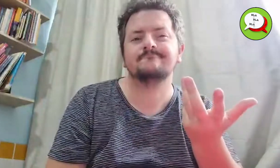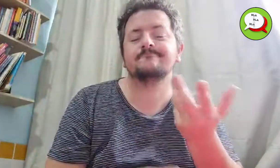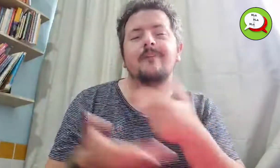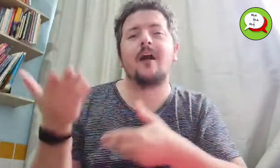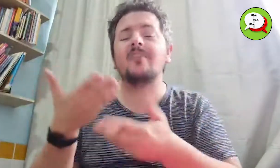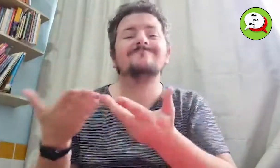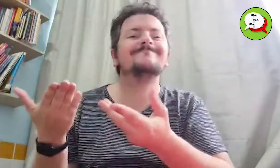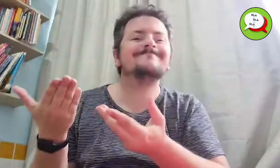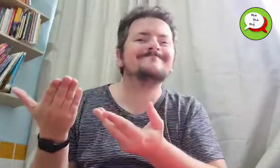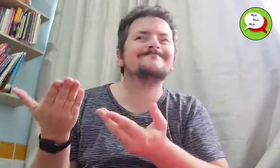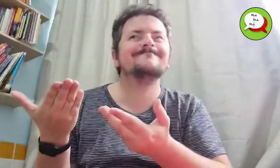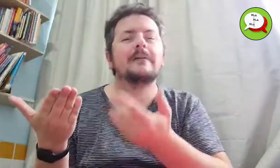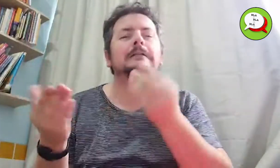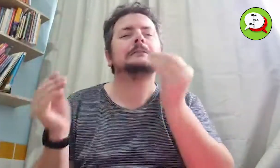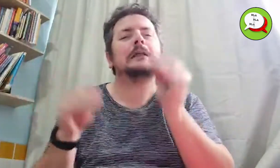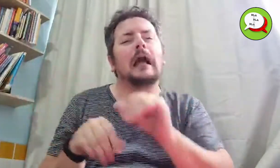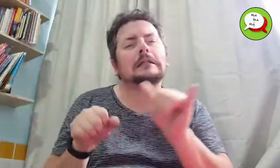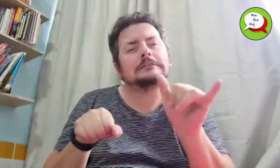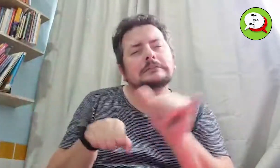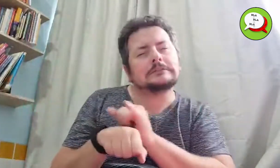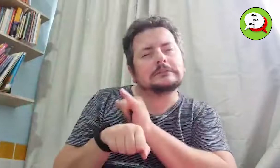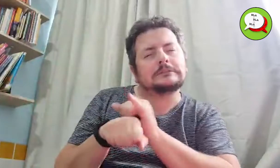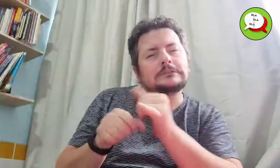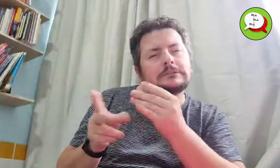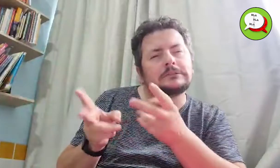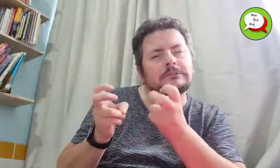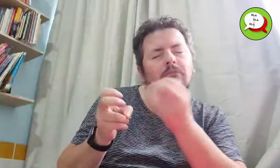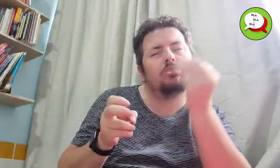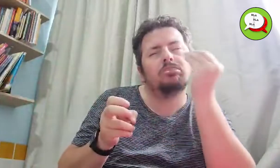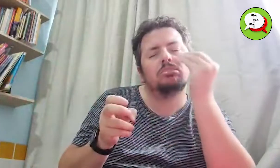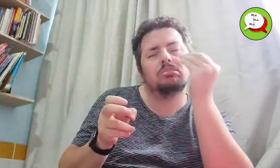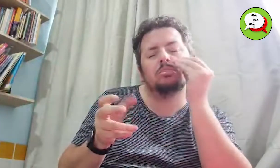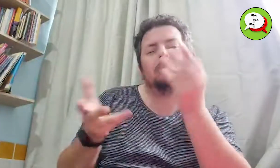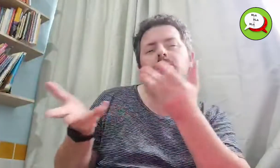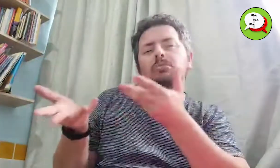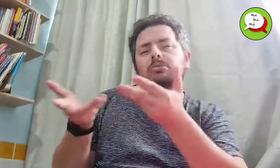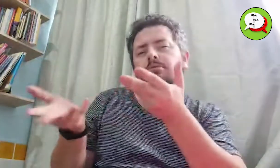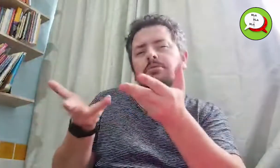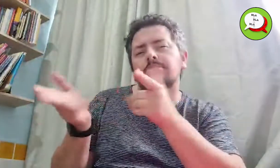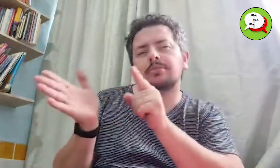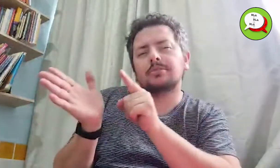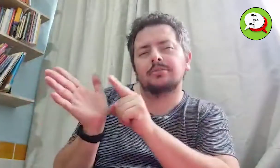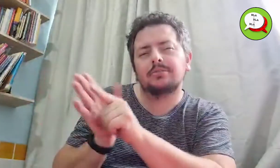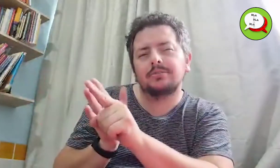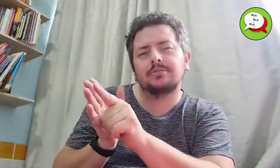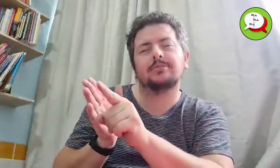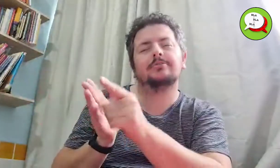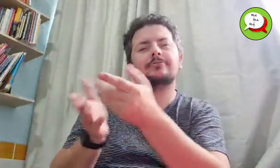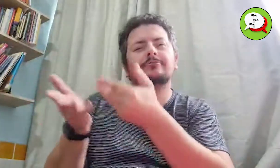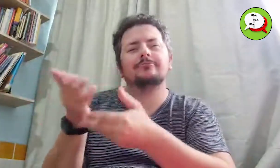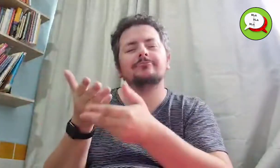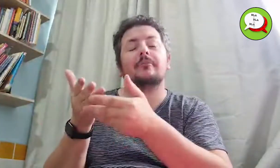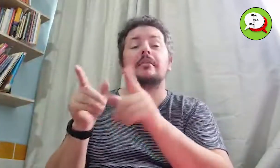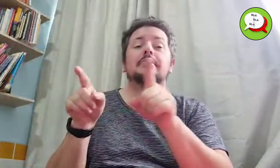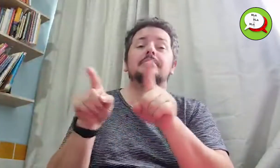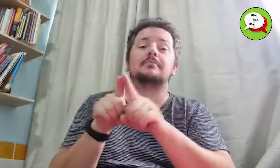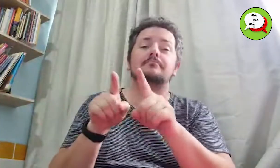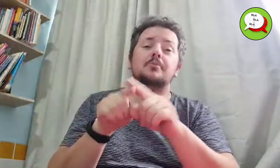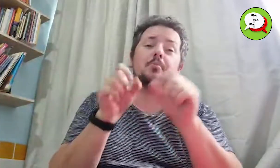vai ser muito maior, né? E se os alunos são menores, a interação vai ser mais básicas, com perguntas mais básicas